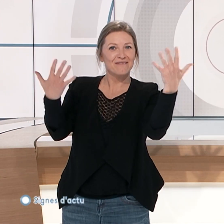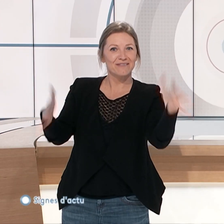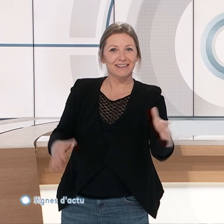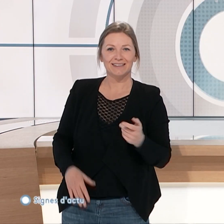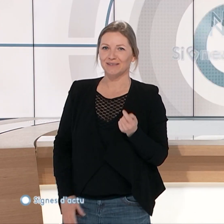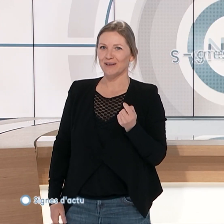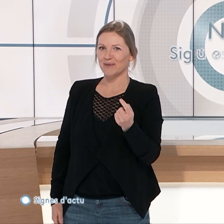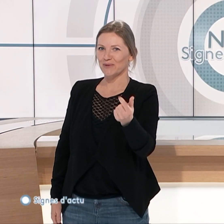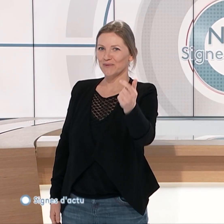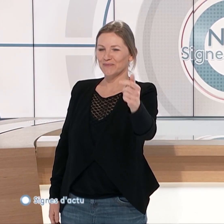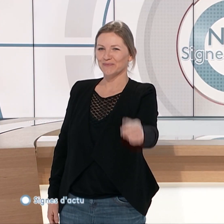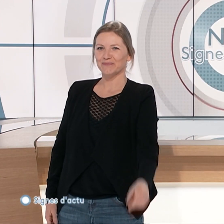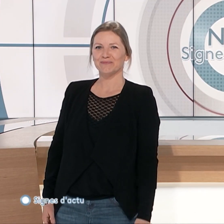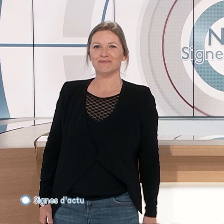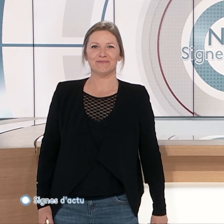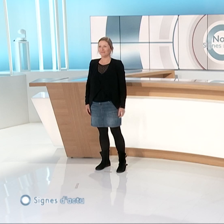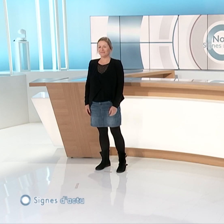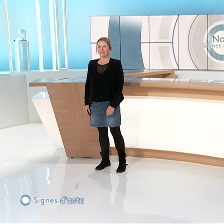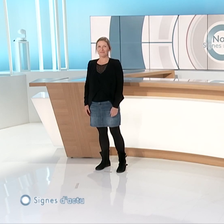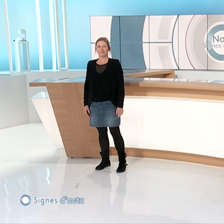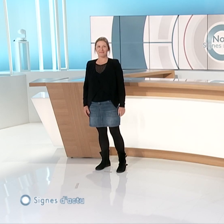Fin de ce numéro de Site Actu. À bientôt.